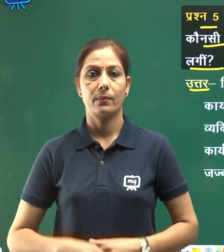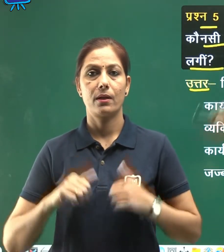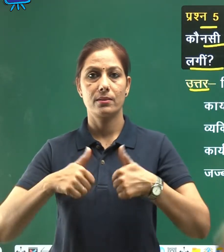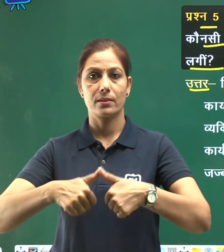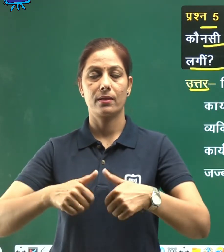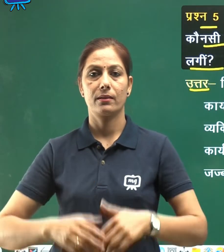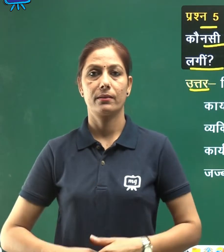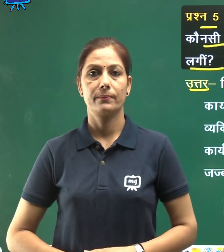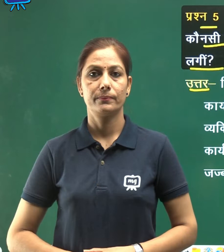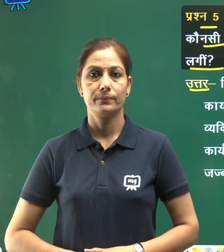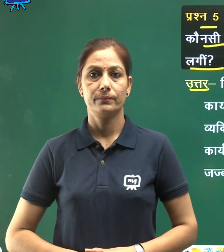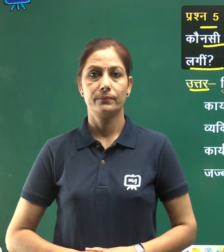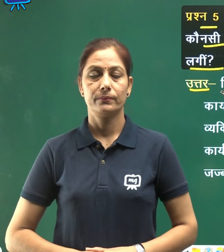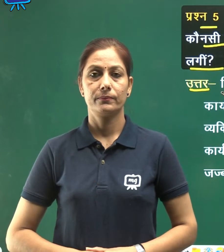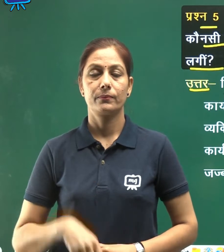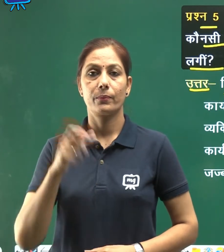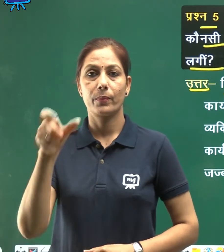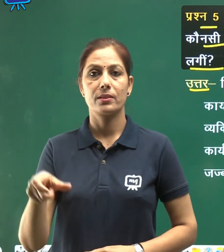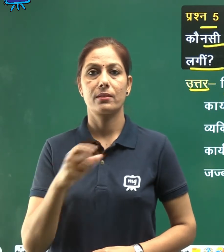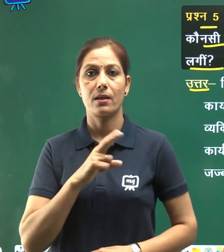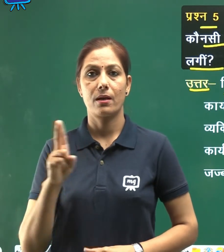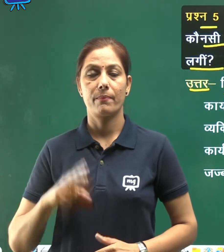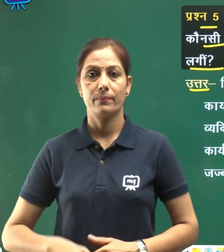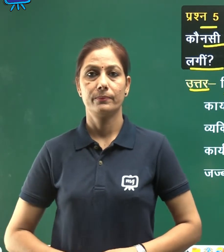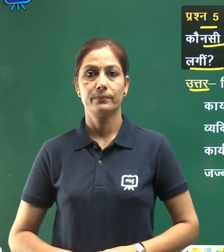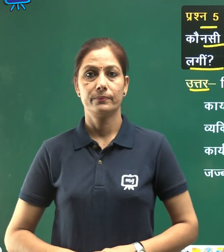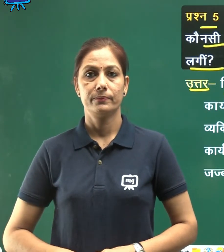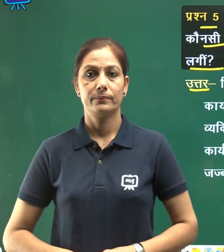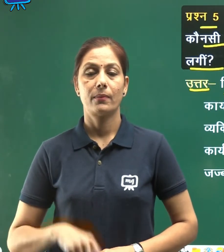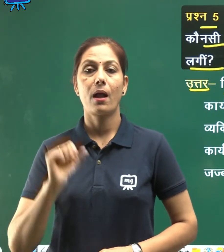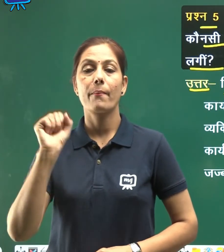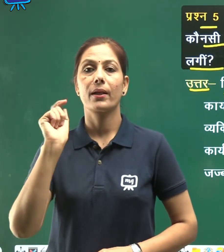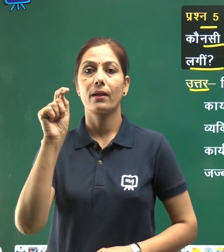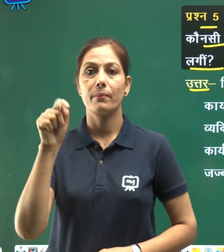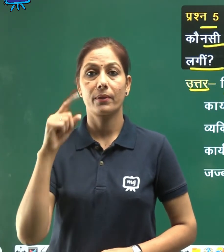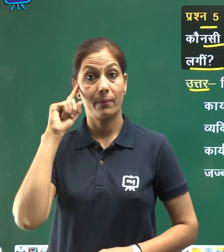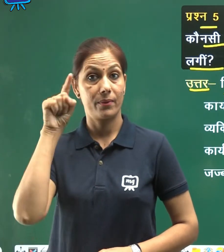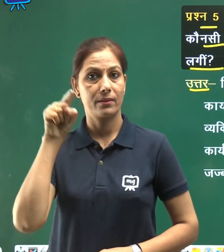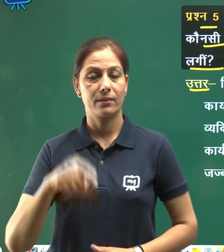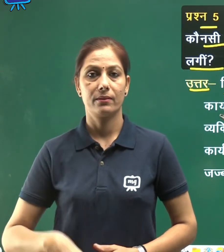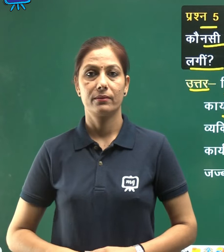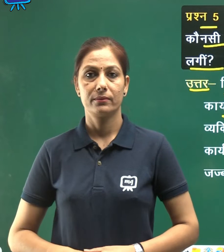उत्तर है मियां नसीरुद्दीन अपने कार्य के प्रति